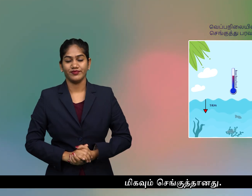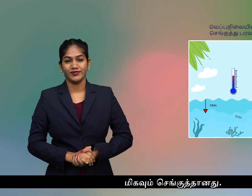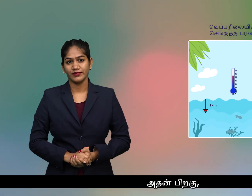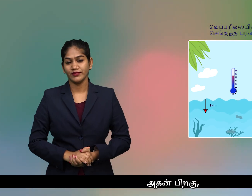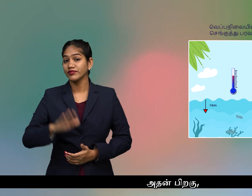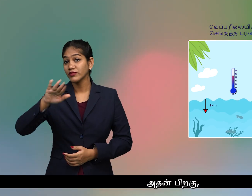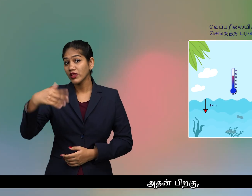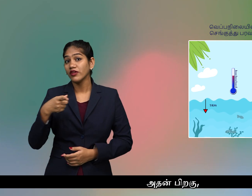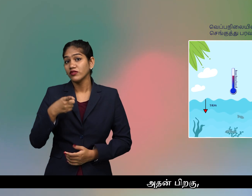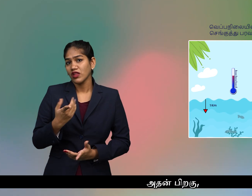அதன் பிறகு